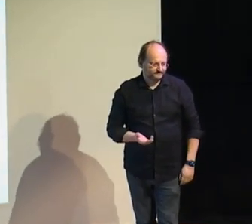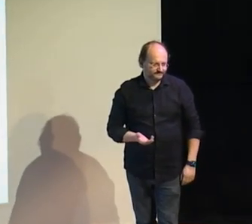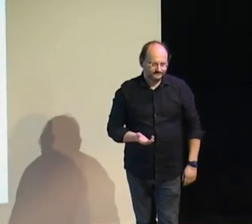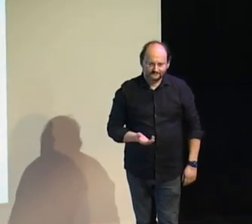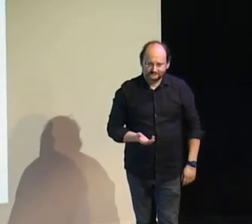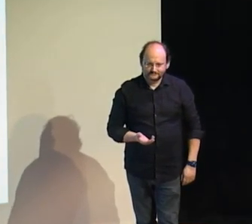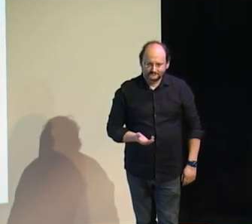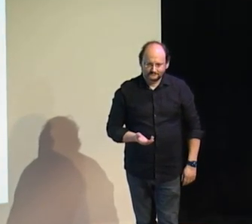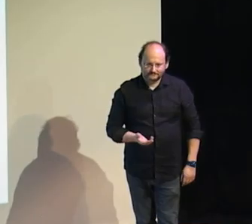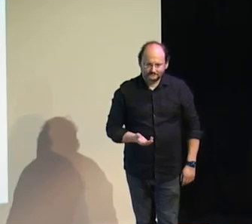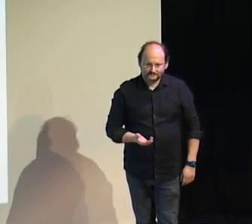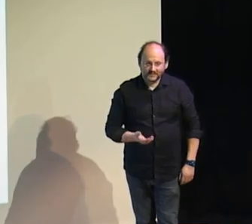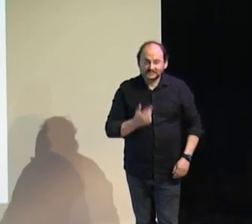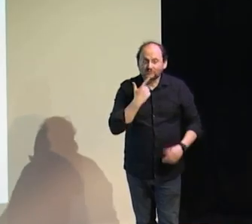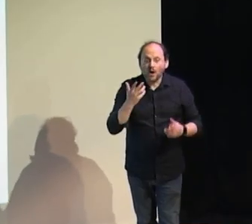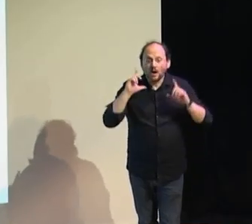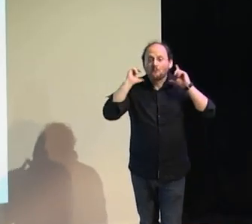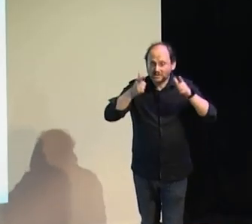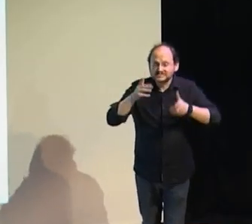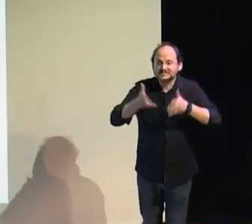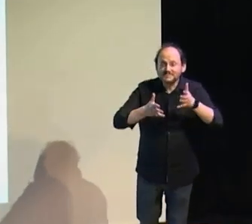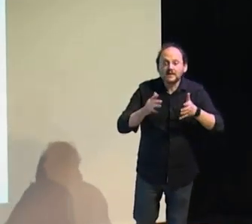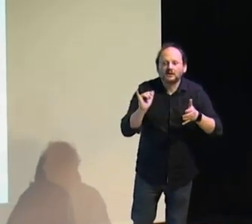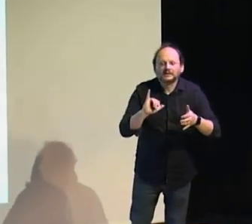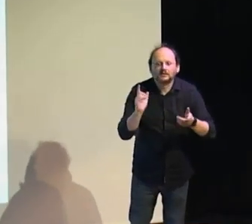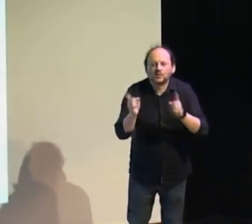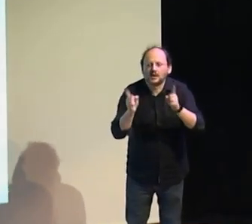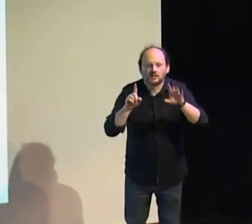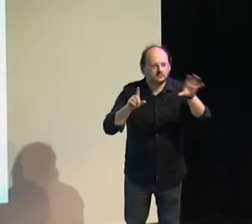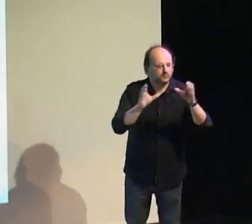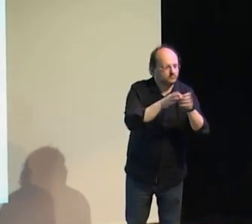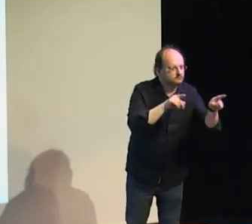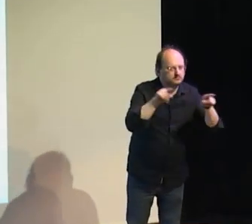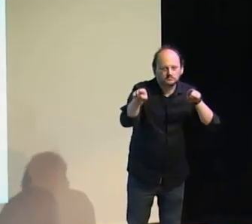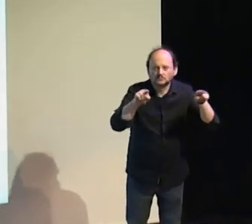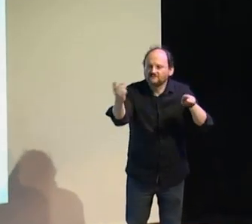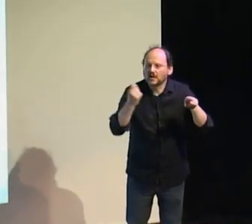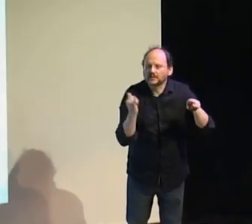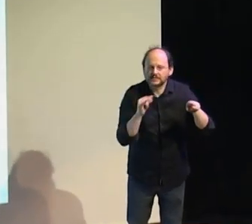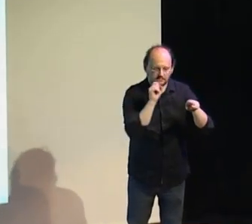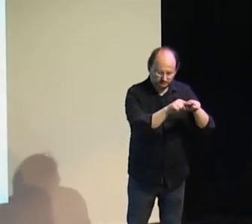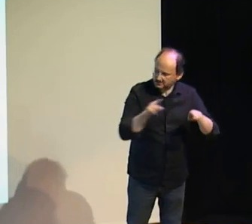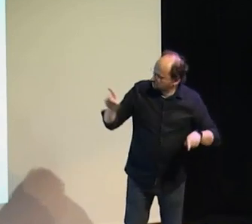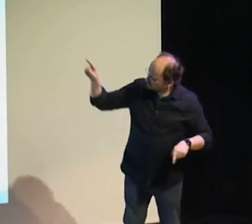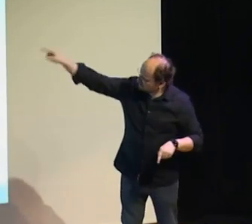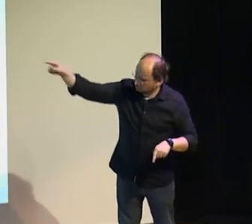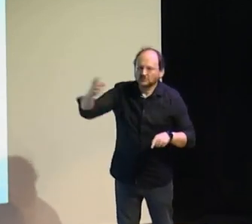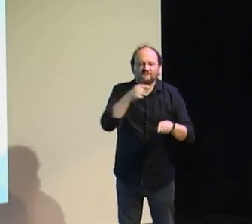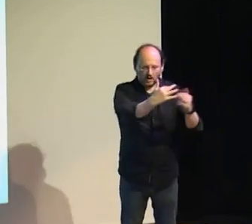signes, après en noéto-malalien. Donc, en fait, souvent, les